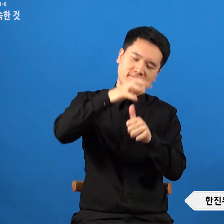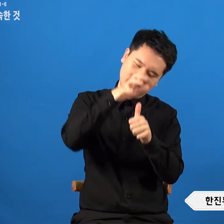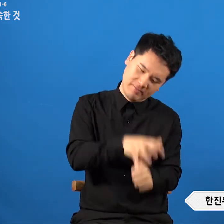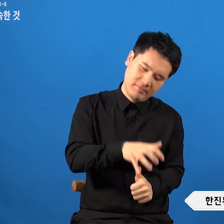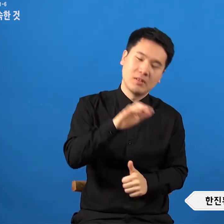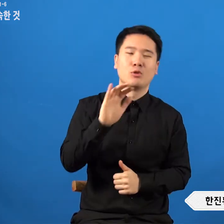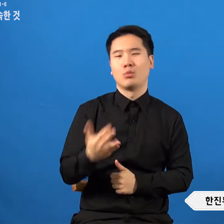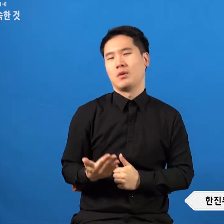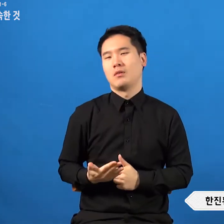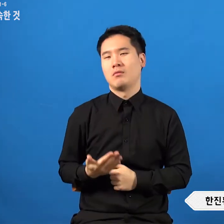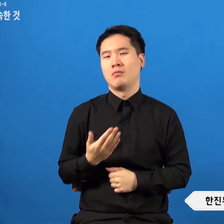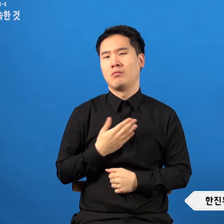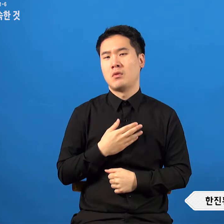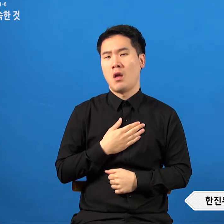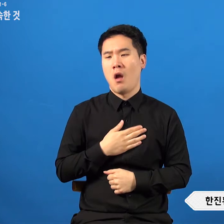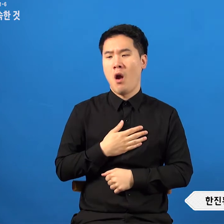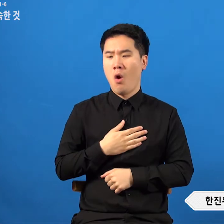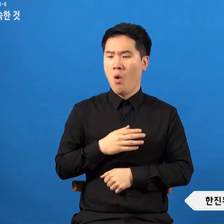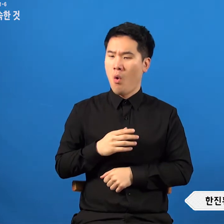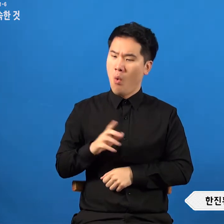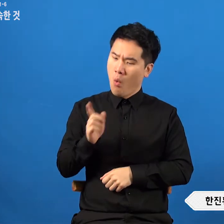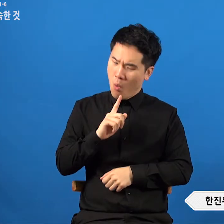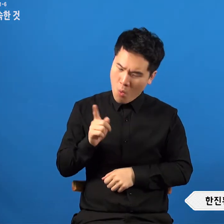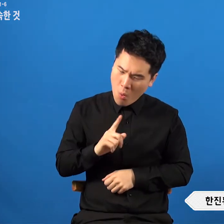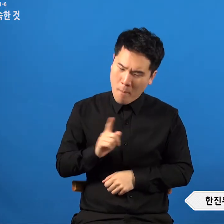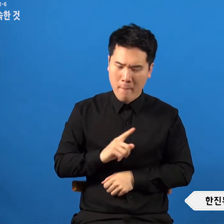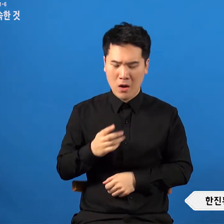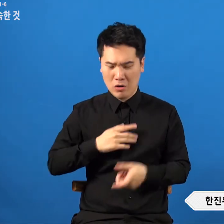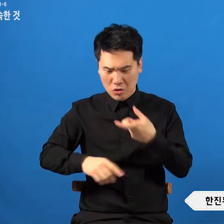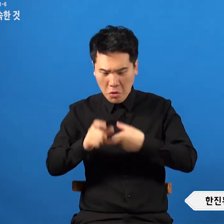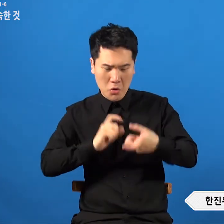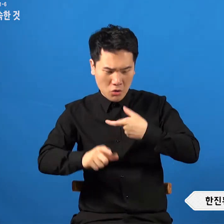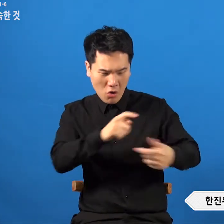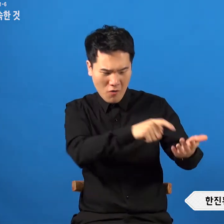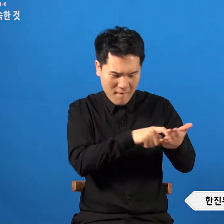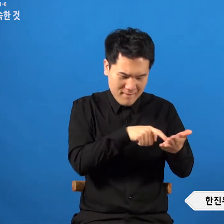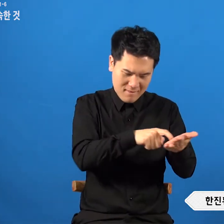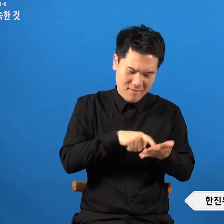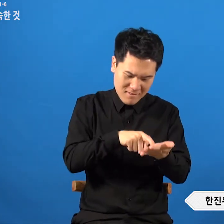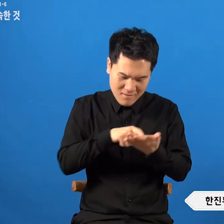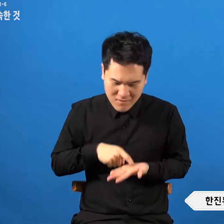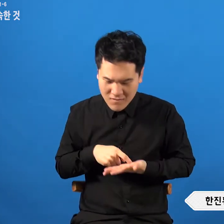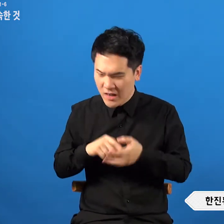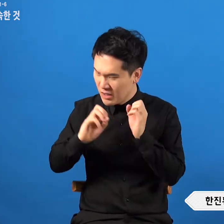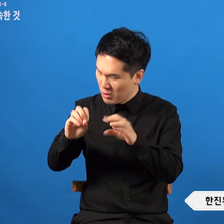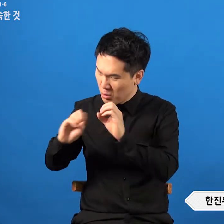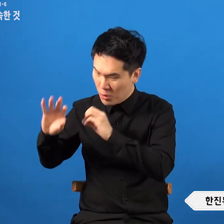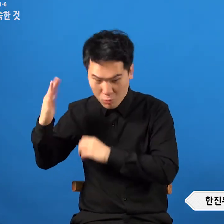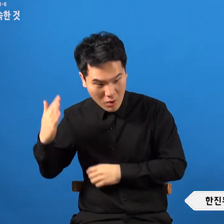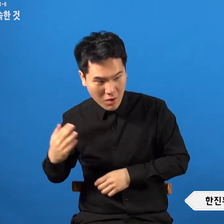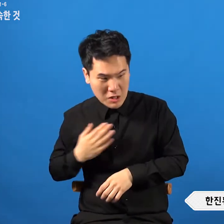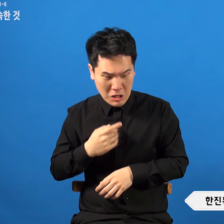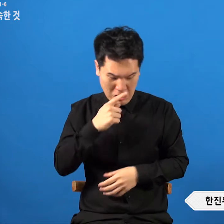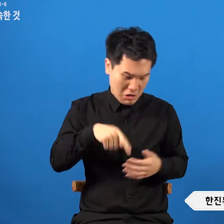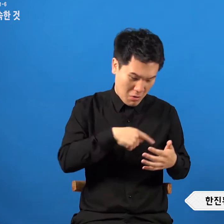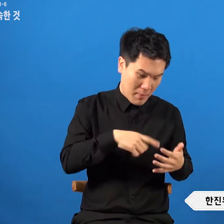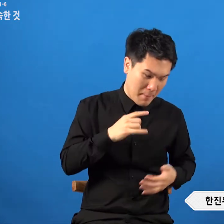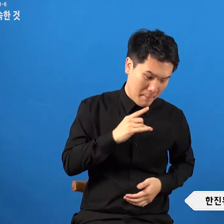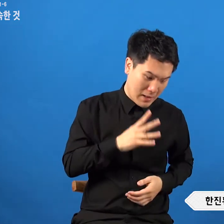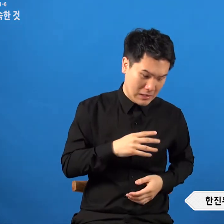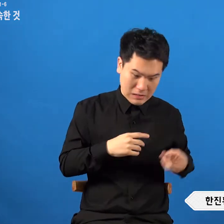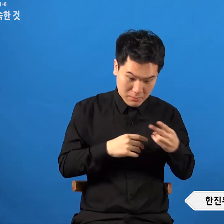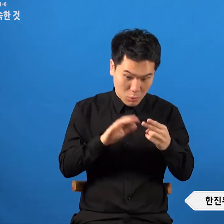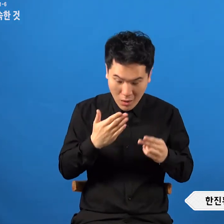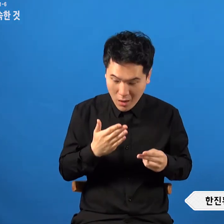시작합니다. 내가 어디까지 절약을 해서 선교비 보내야 되나? 어디까지 해야 되나? 커피만 안 마시면